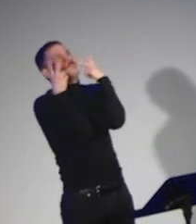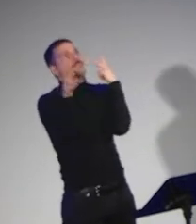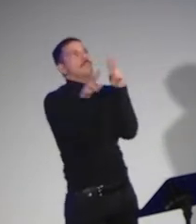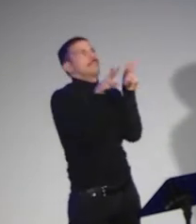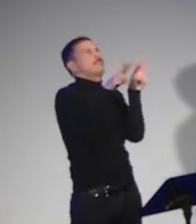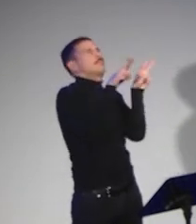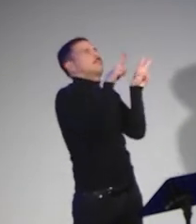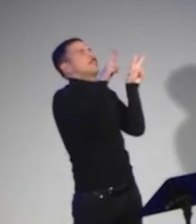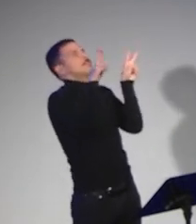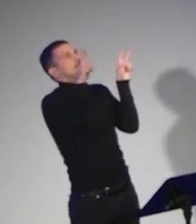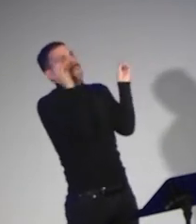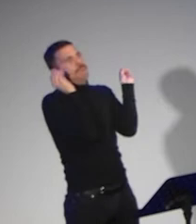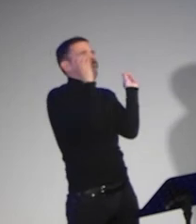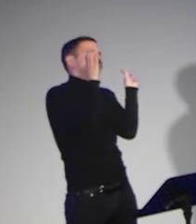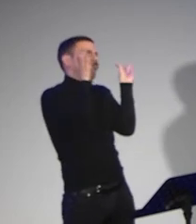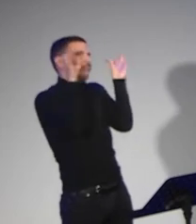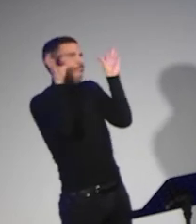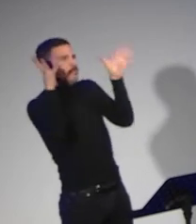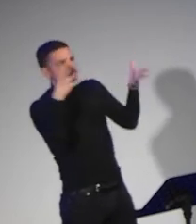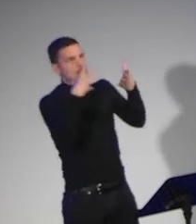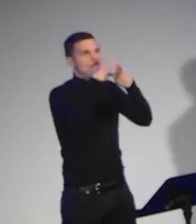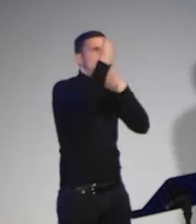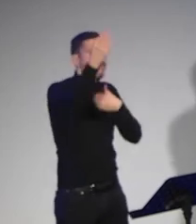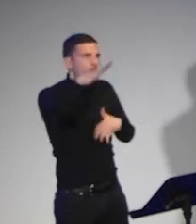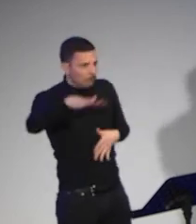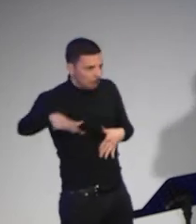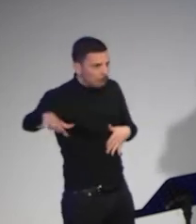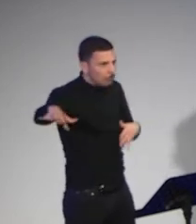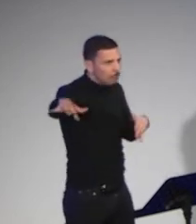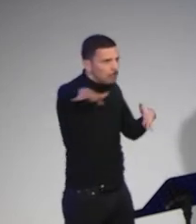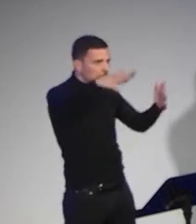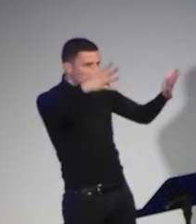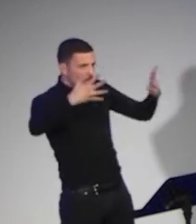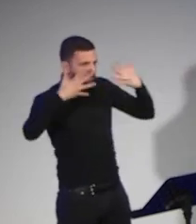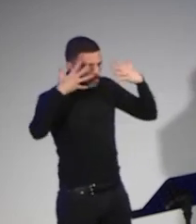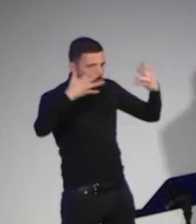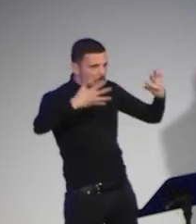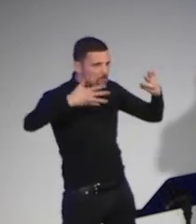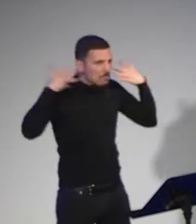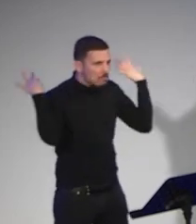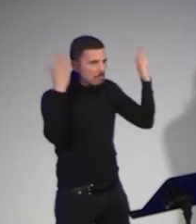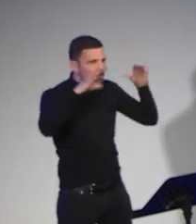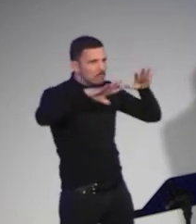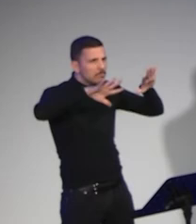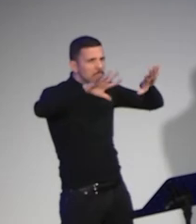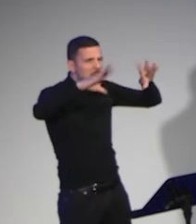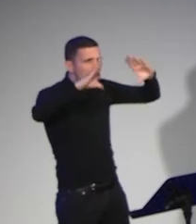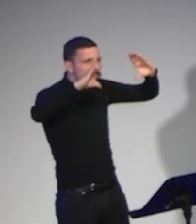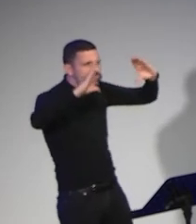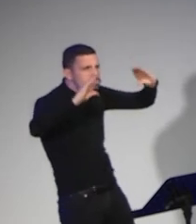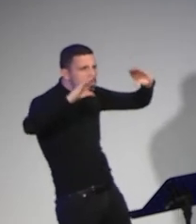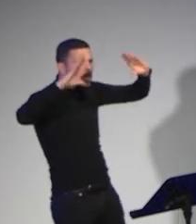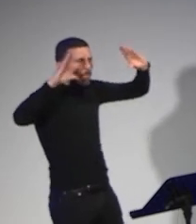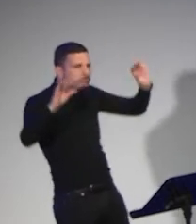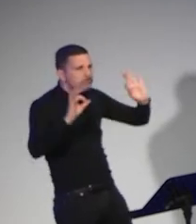Ils partaient. Ils allaient dans le temps à l'envers, à contresens du temps. Ils avançaient à